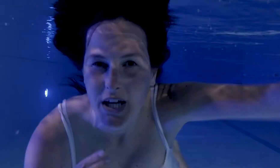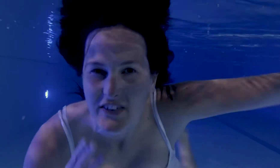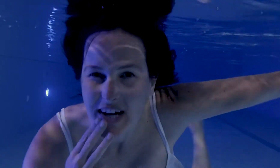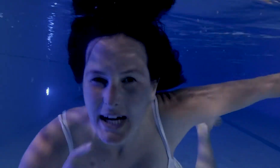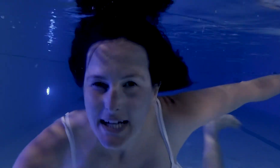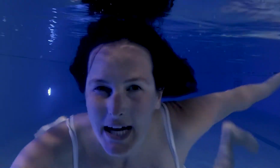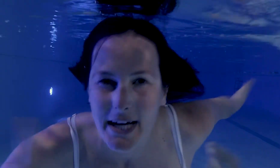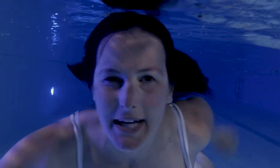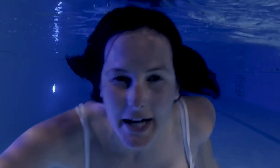Hvala ne, ne.